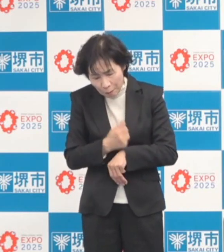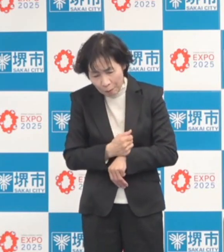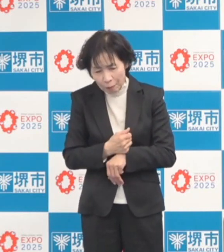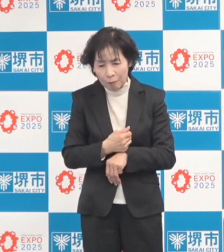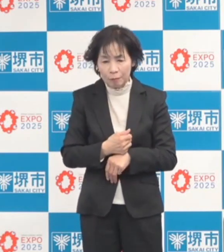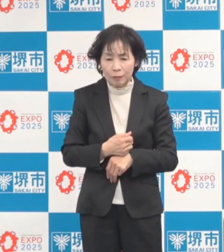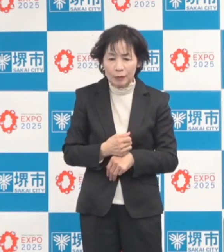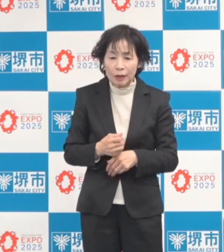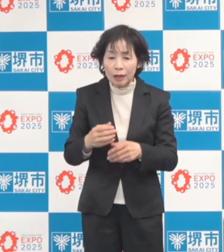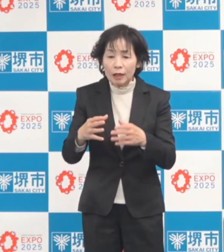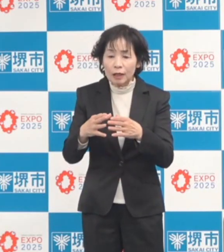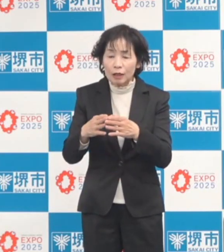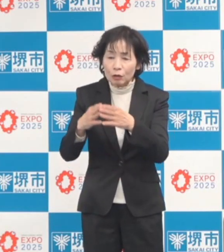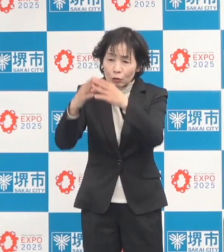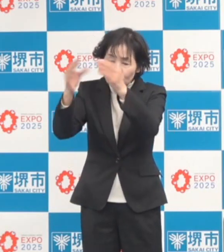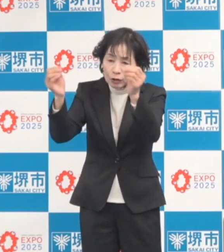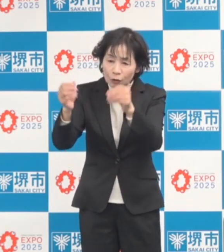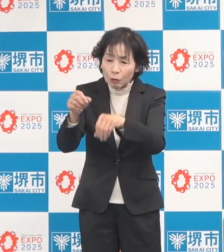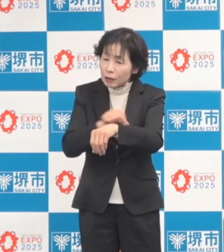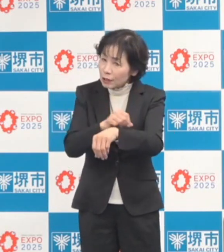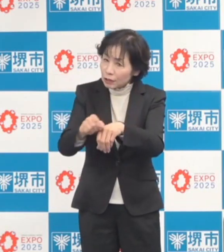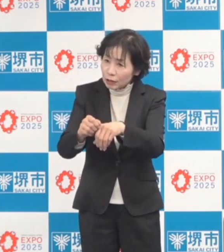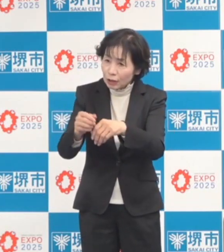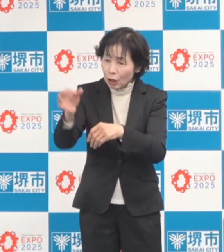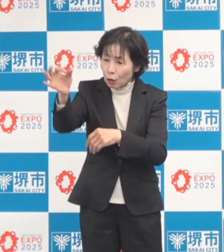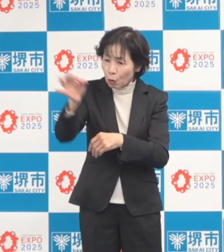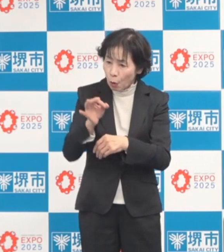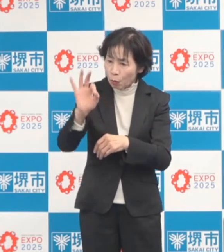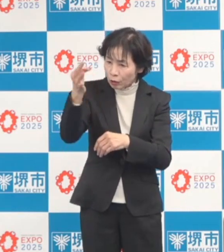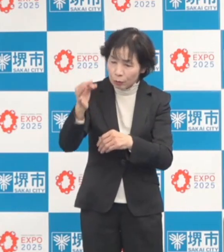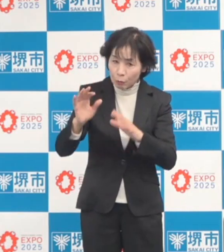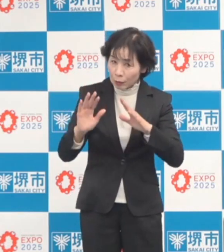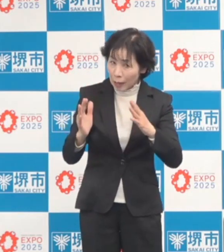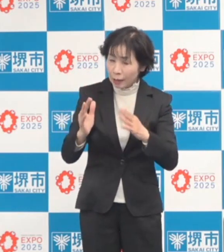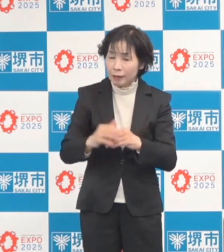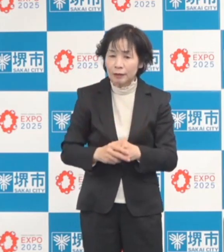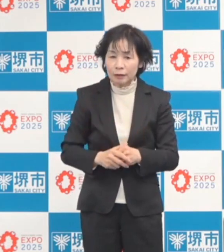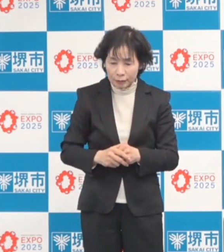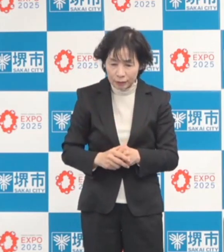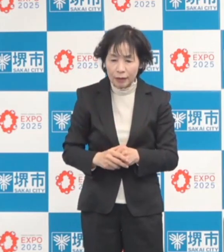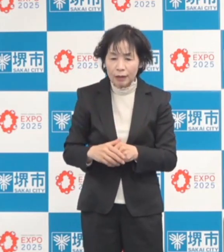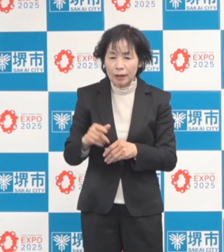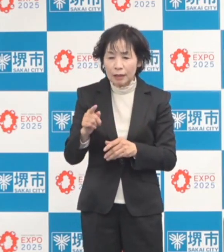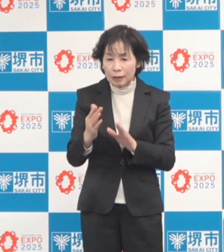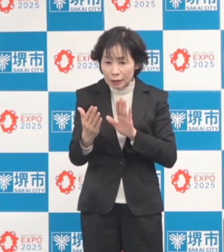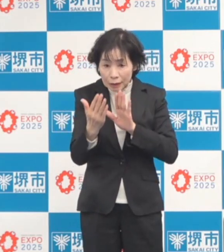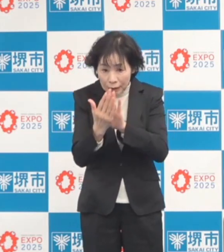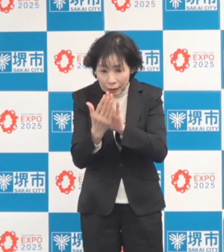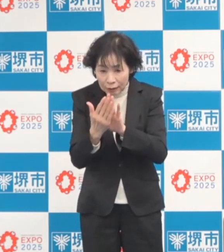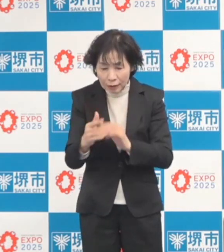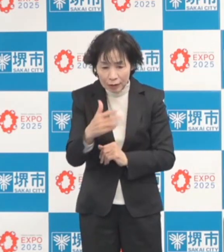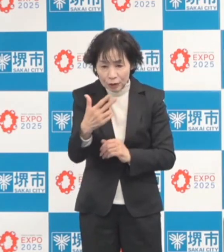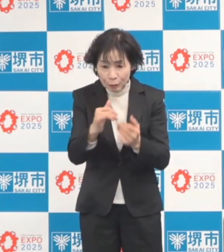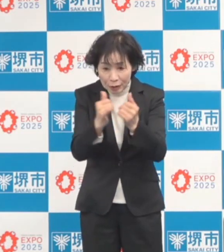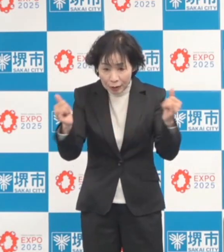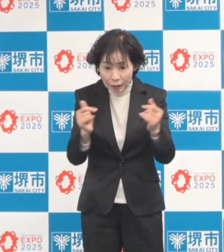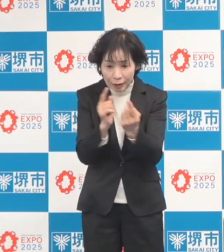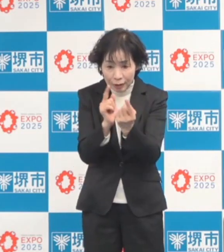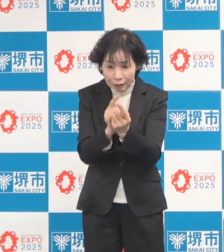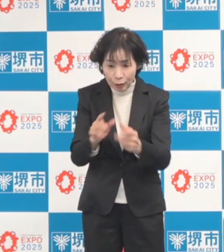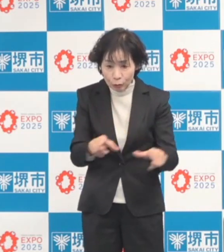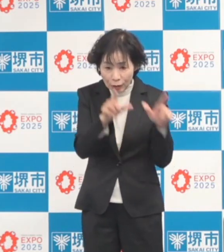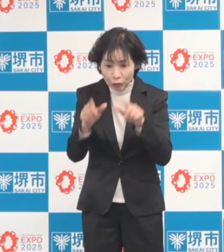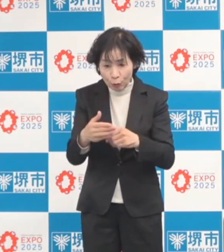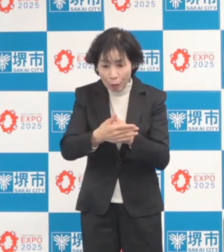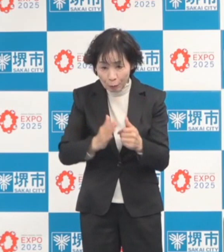だ国の臨時交付金等は設定されていない段階で、喫緊の課題に対して市民に対してどう暮らしを守っ